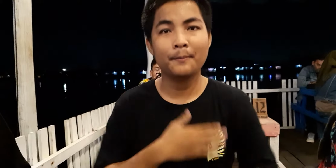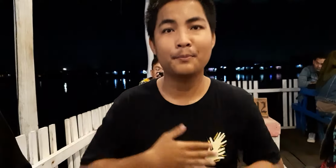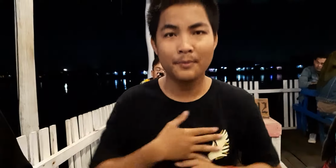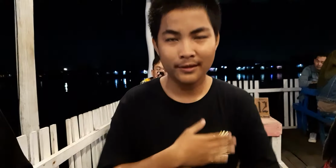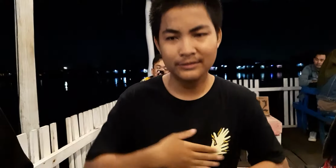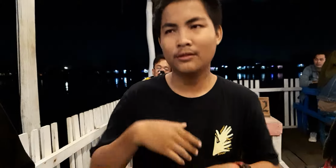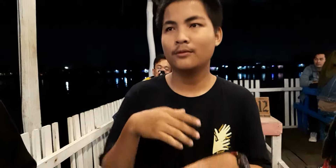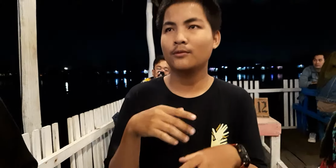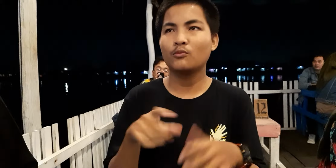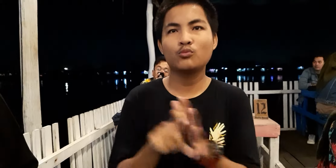Sekarang masih